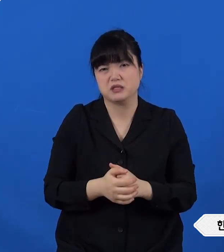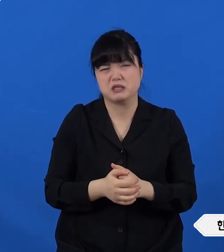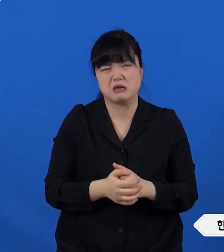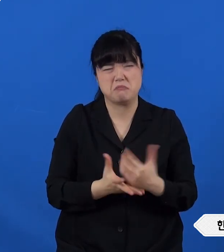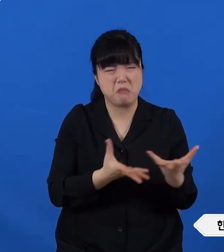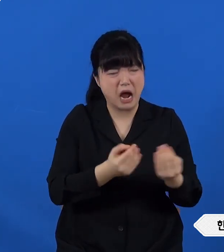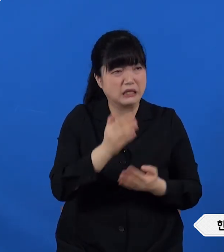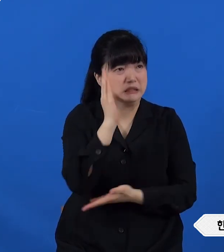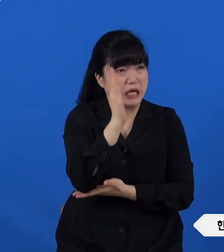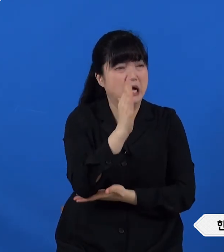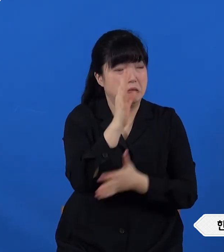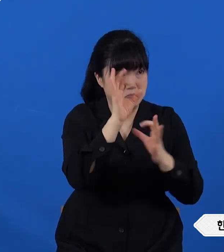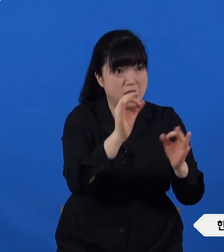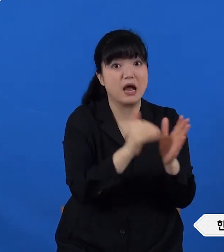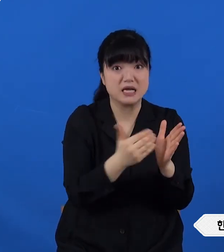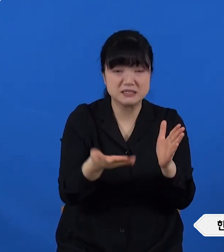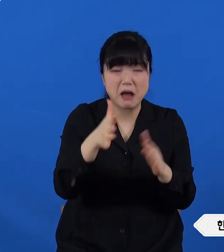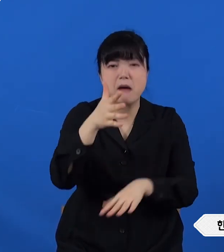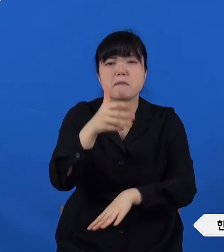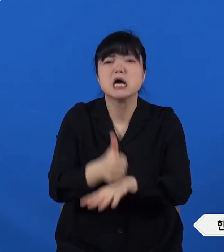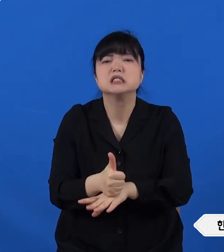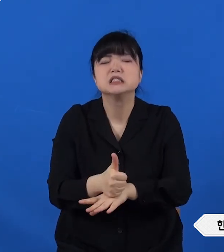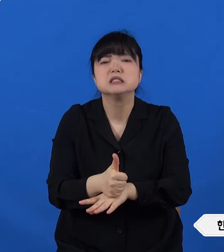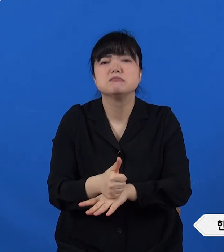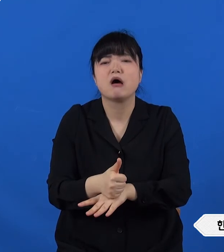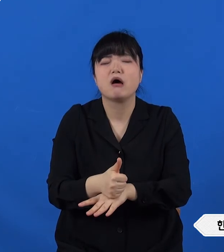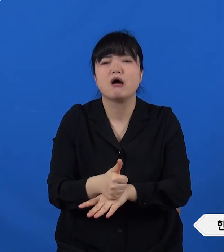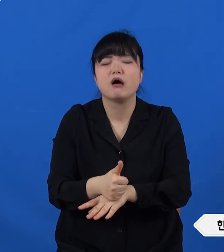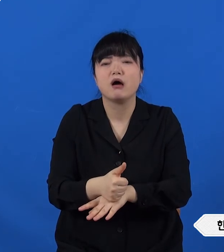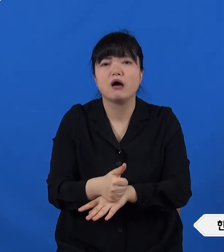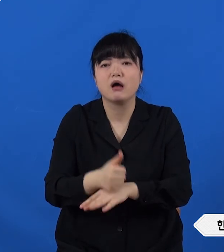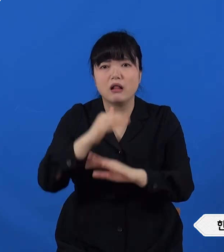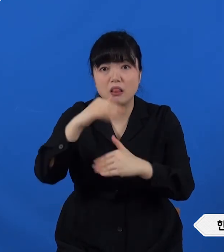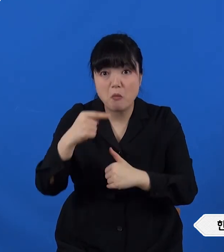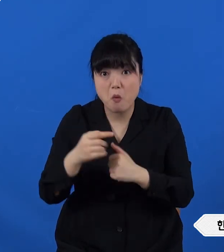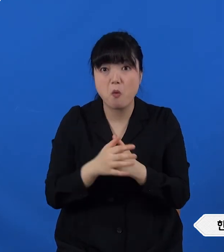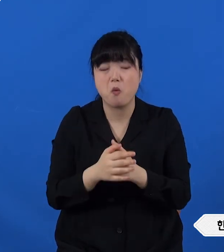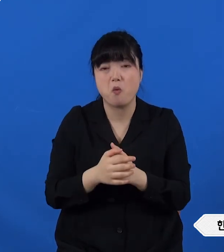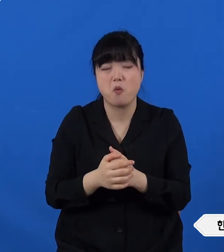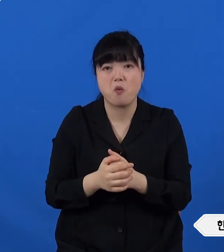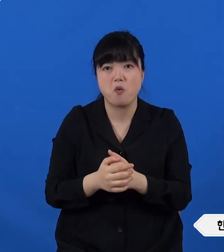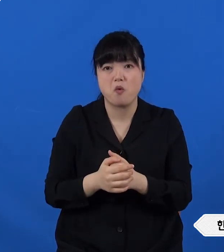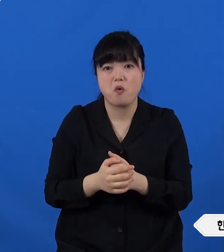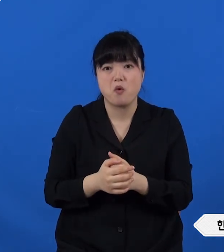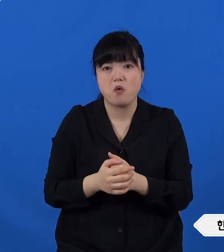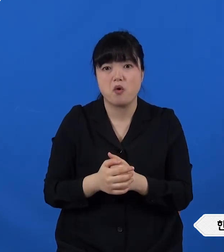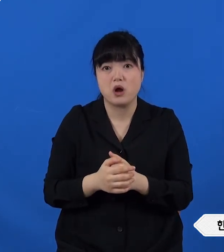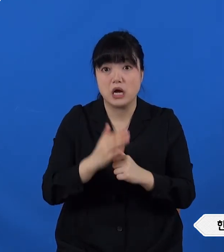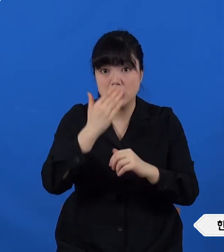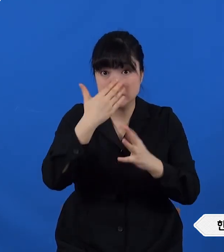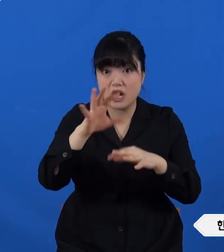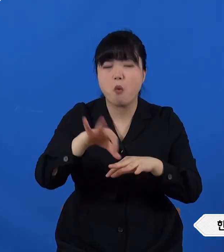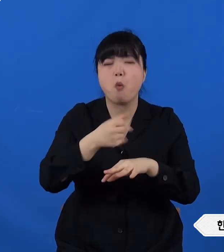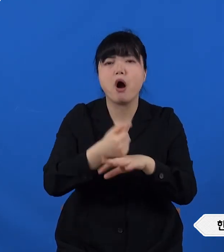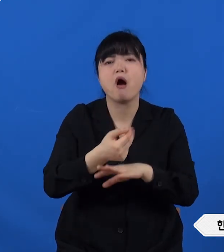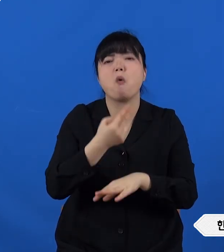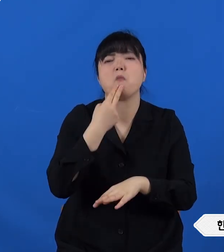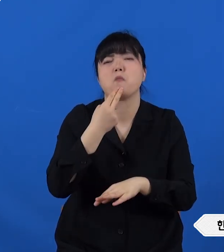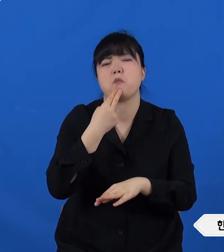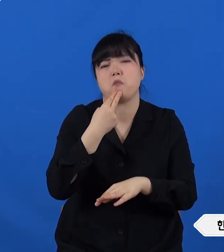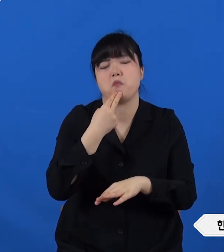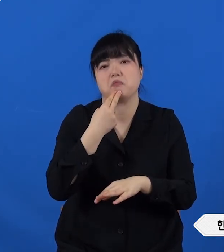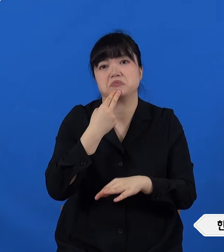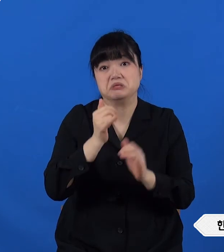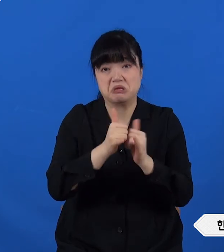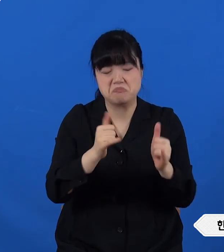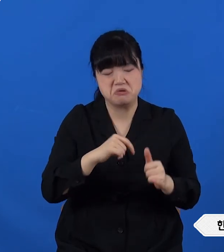많이 보았지만은 마지막 총결론이 이 마지막 25절에 있습니다. 이스라엘에 왕이 없었으므로